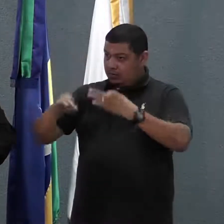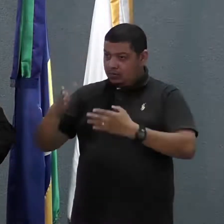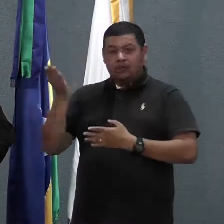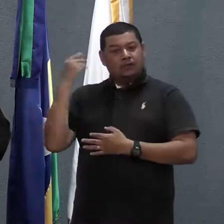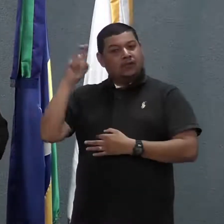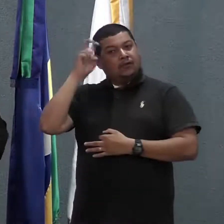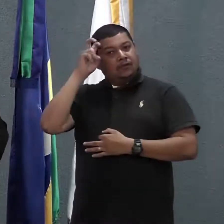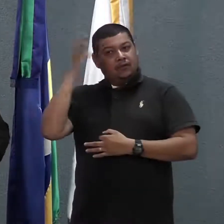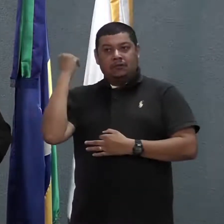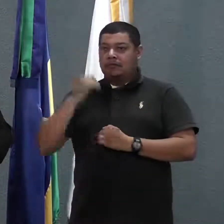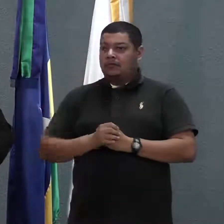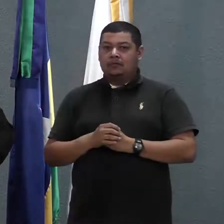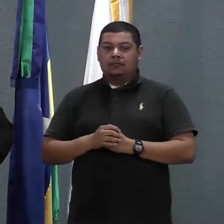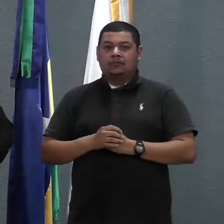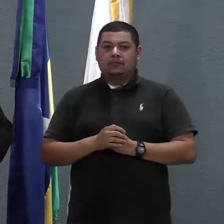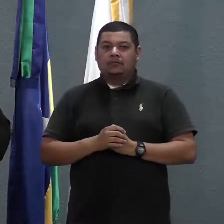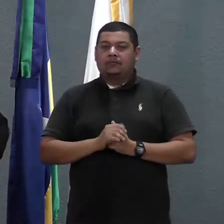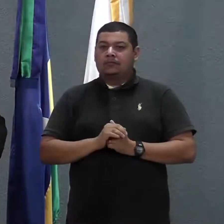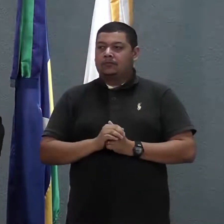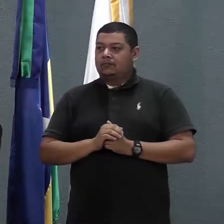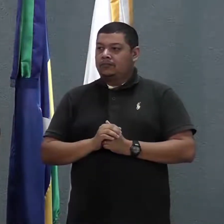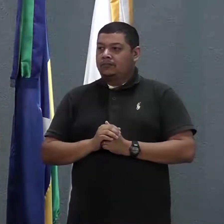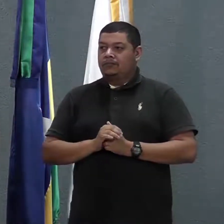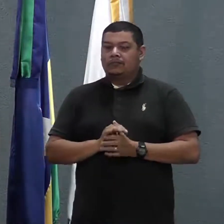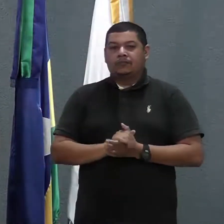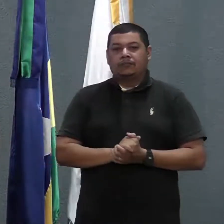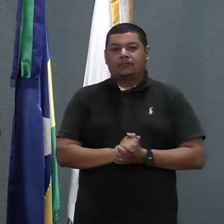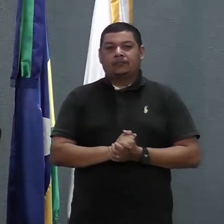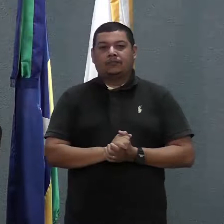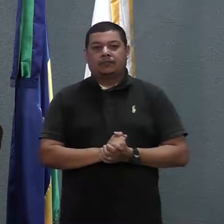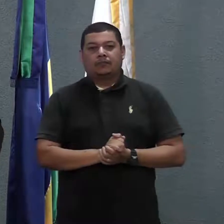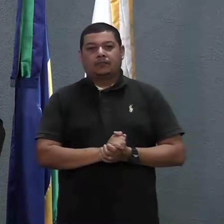na quinta-feira, impossível, né?